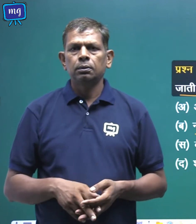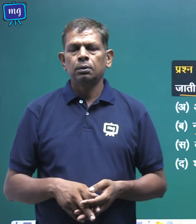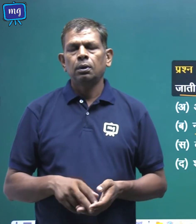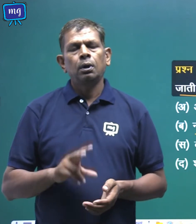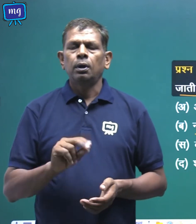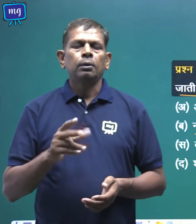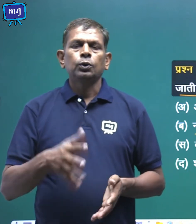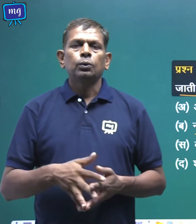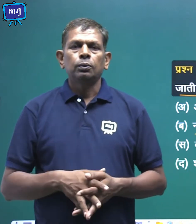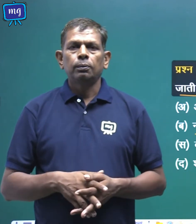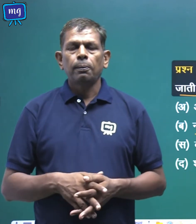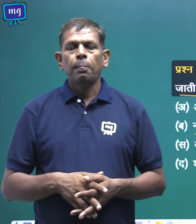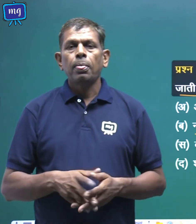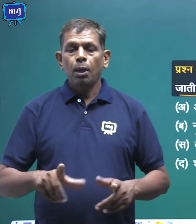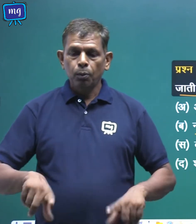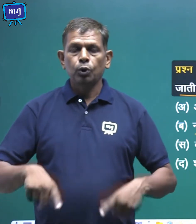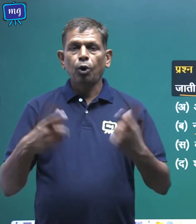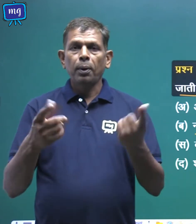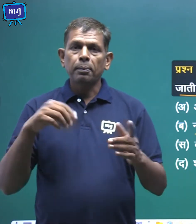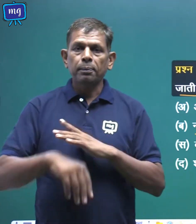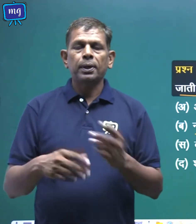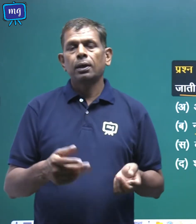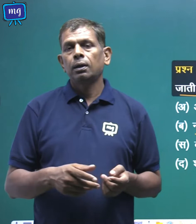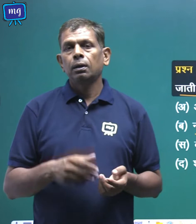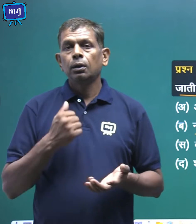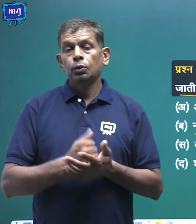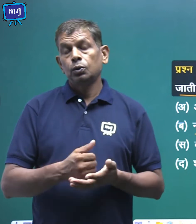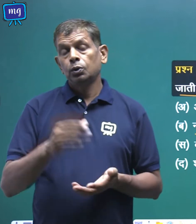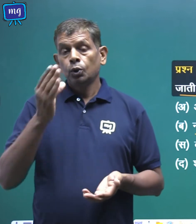नहीं बच्चों, पौधों में भी श्वसन होता है,